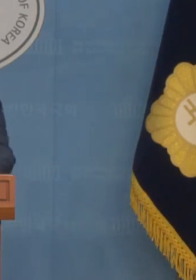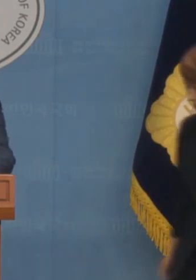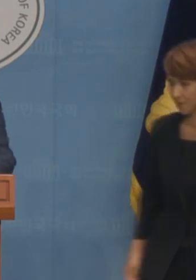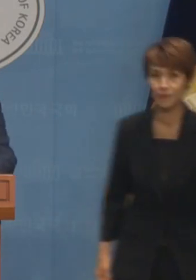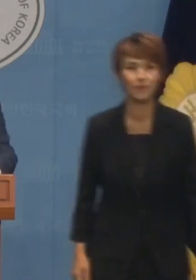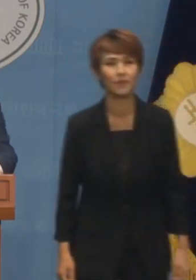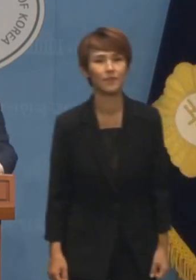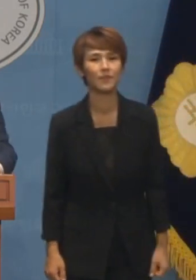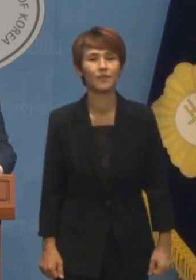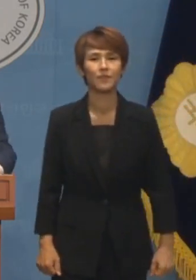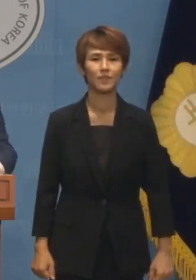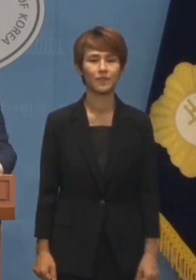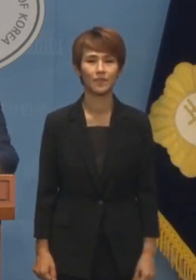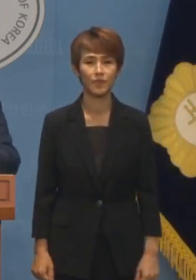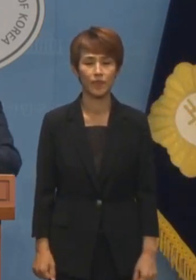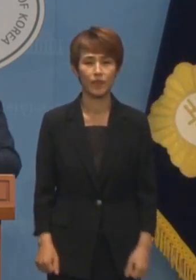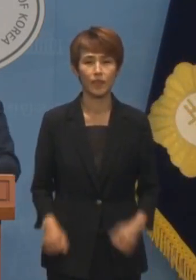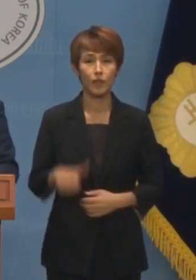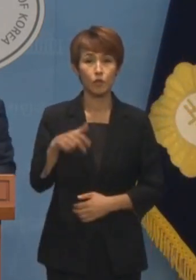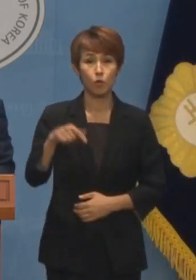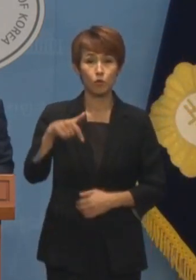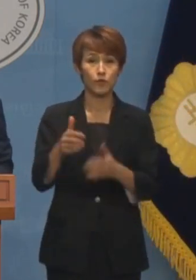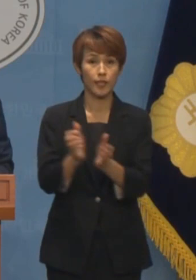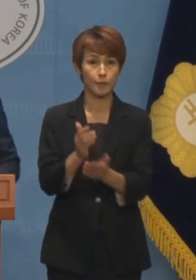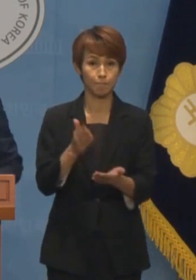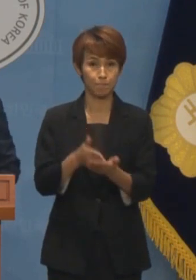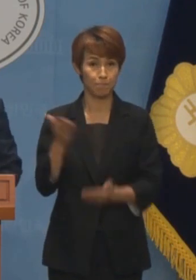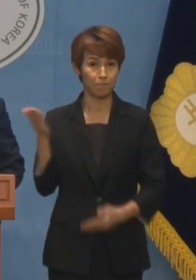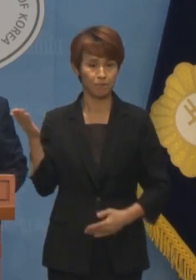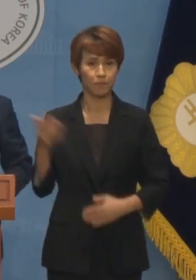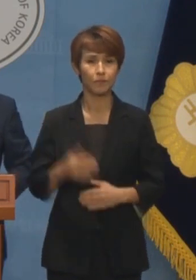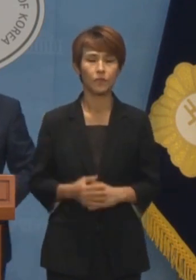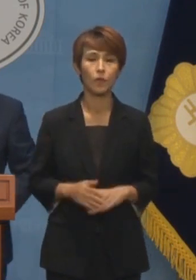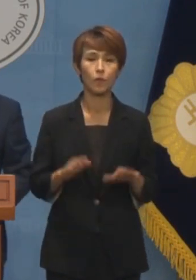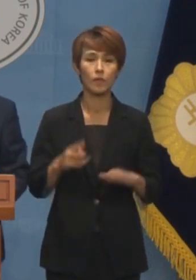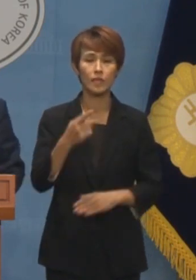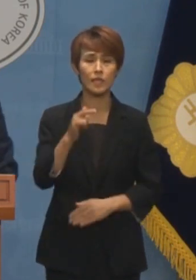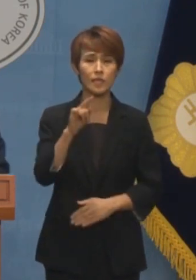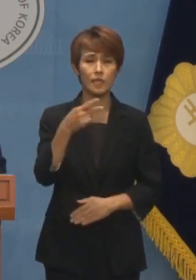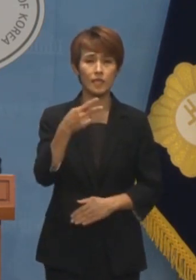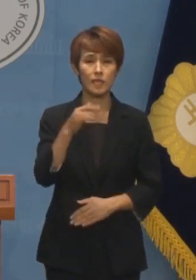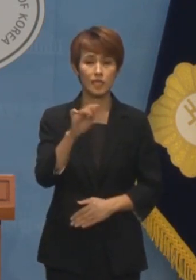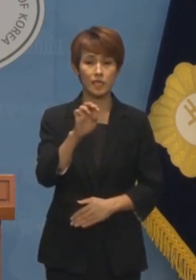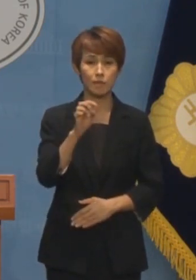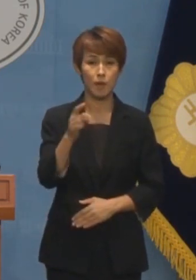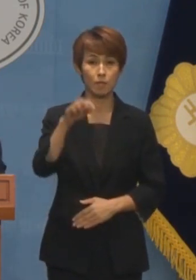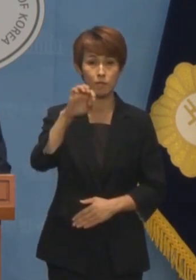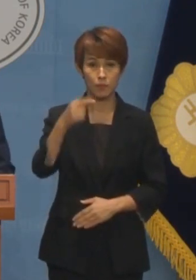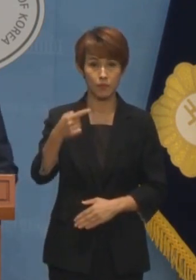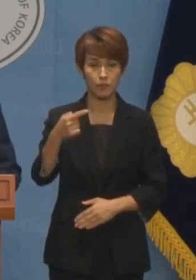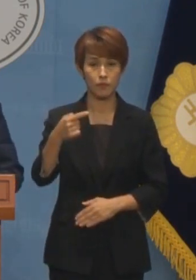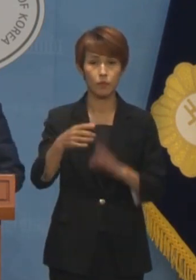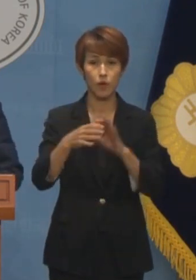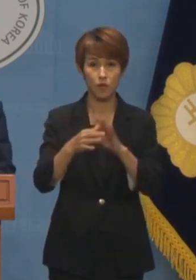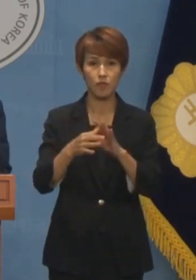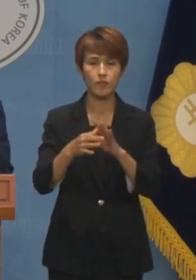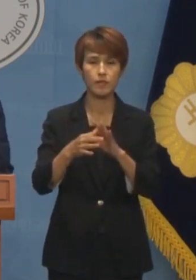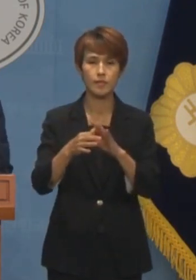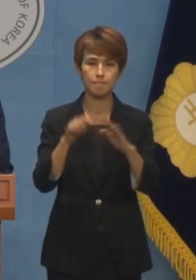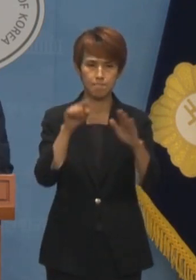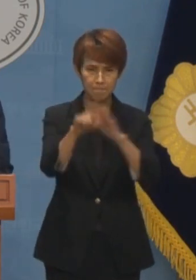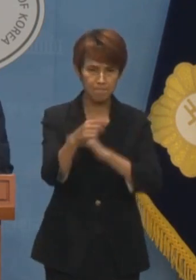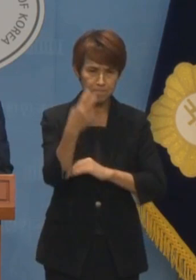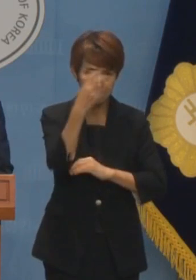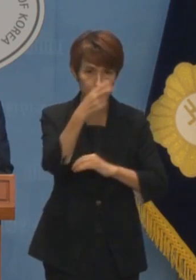오늘은 TMF 사태, 디지털 가전업체, 피해업체 현장 간담회가 오늘 오전에 있었는데요.